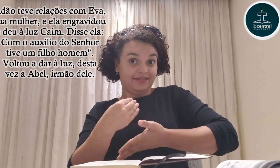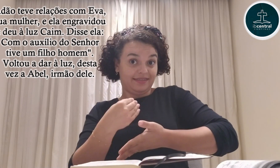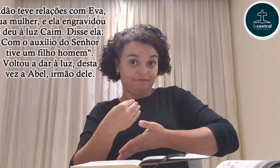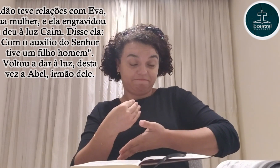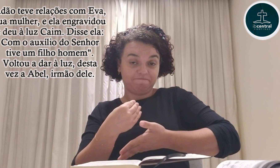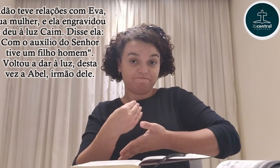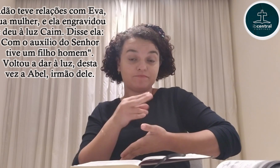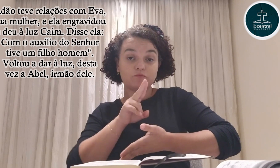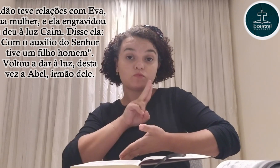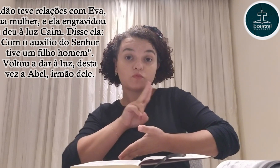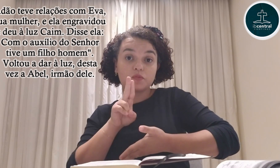luz